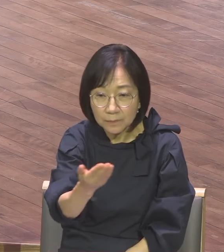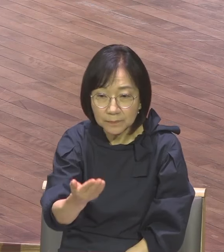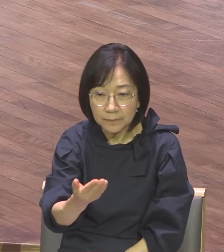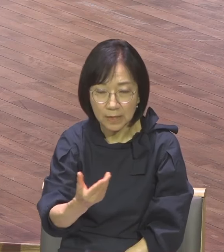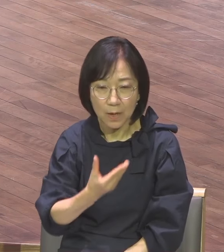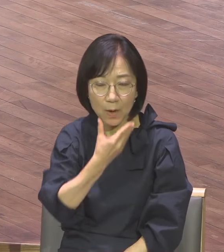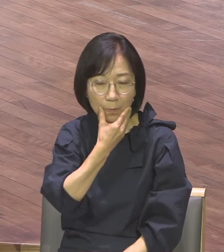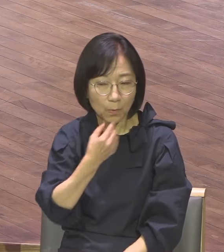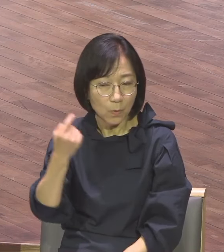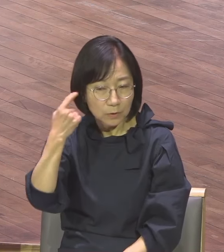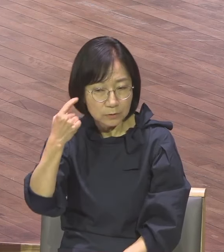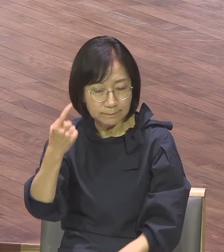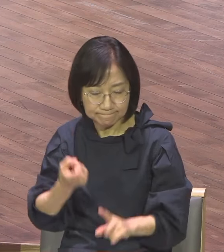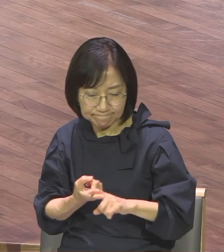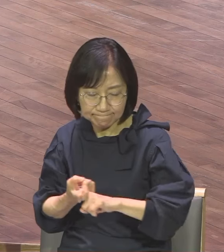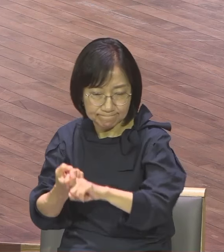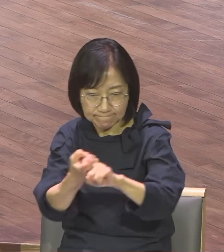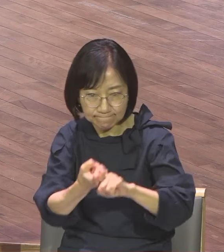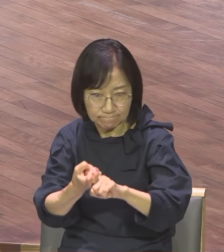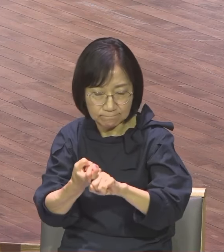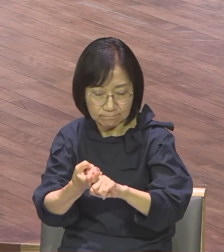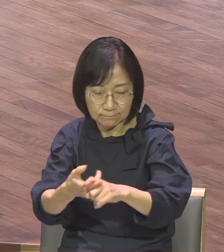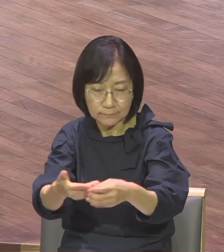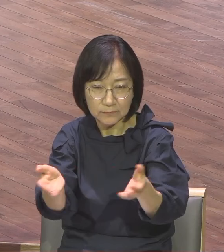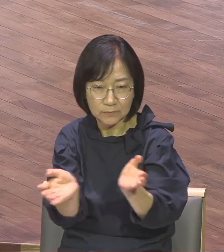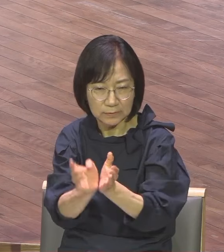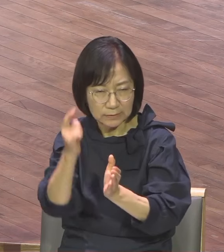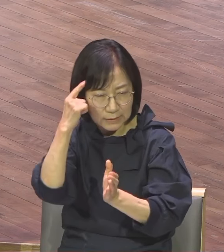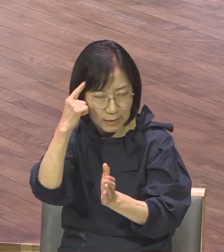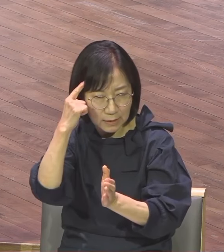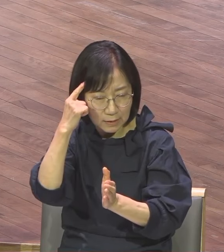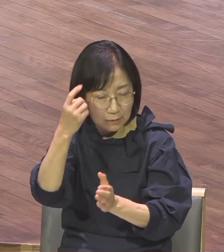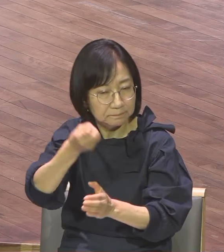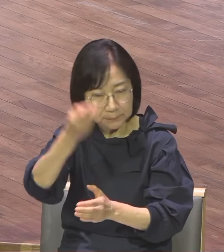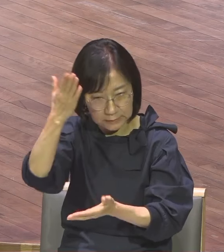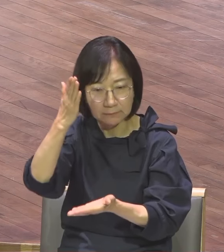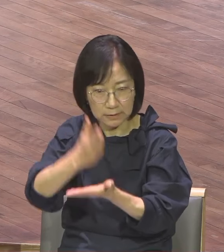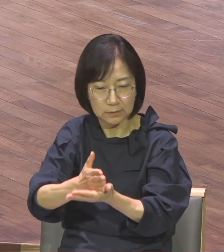공동체 의식입니다. 복음적 공동체 의식이어야 돼요.